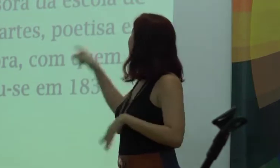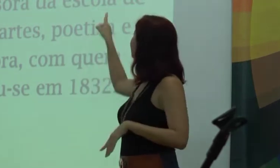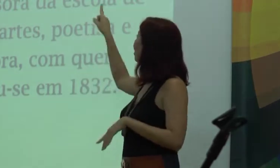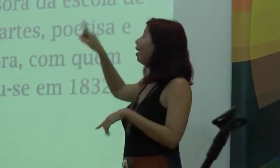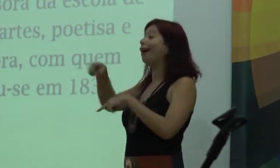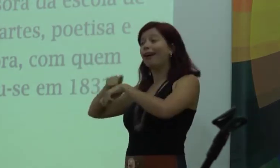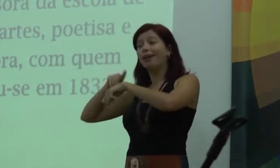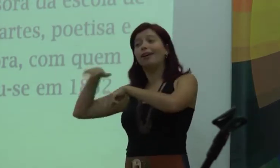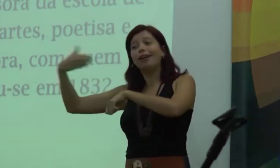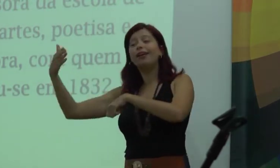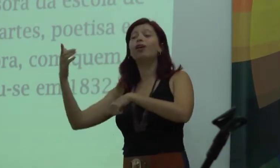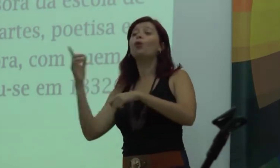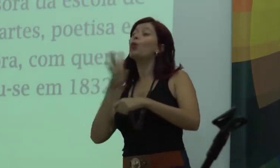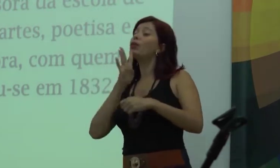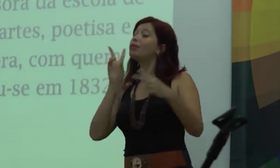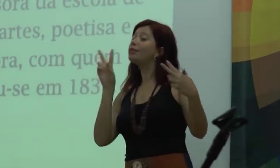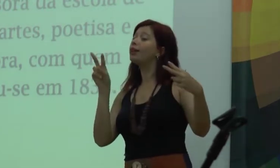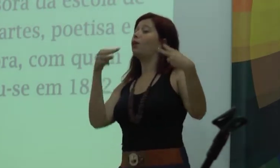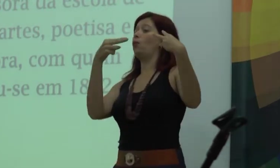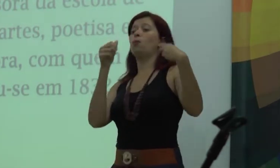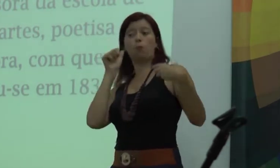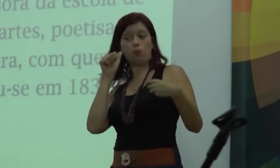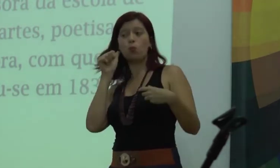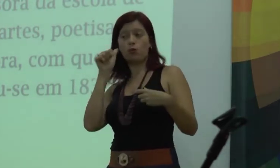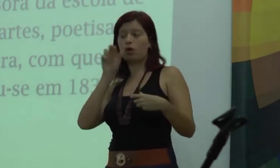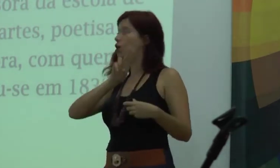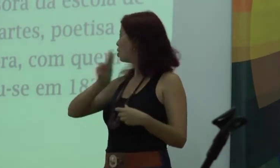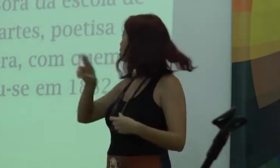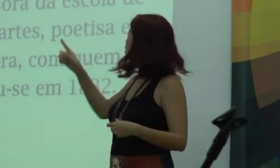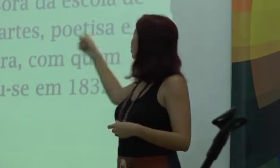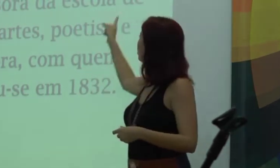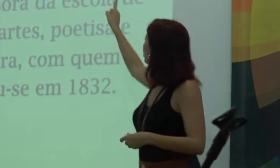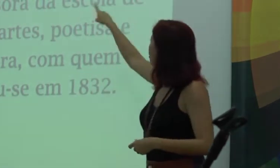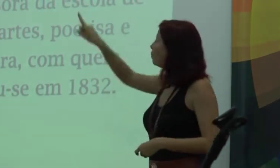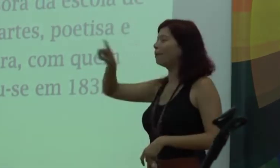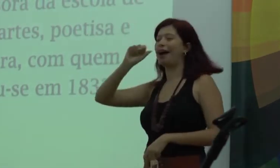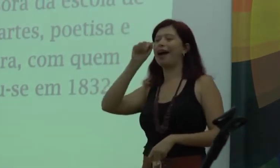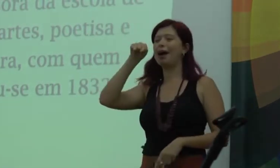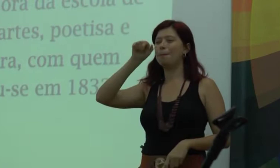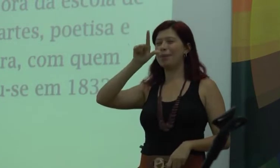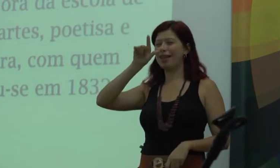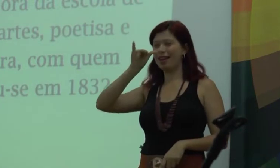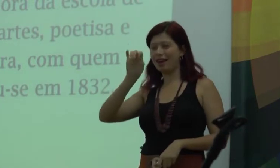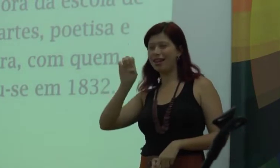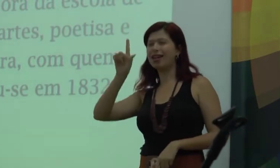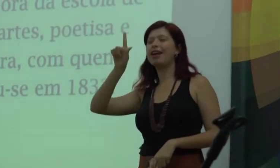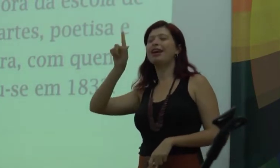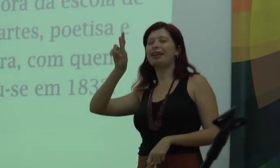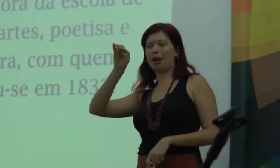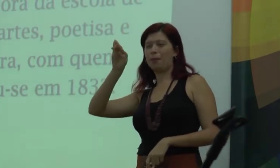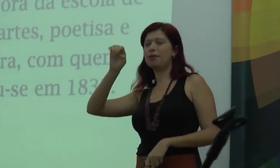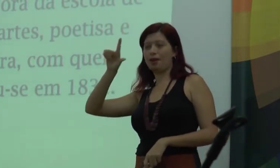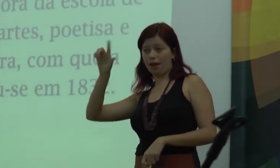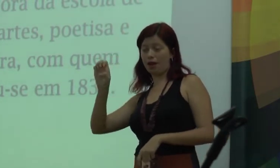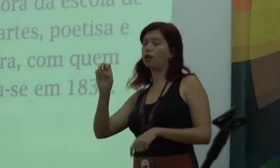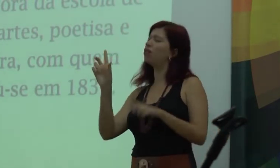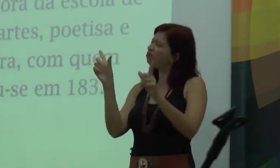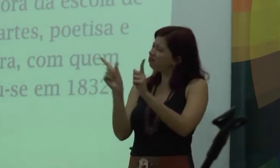foi publicando. Ele então conheceu a Amélie Gabrielle.